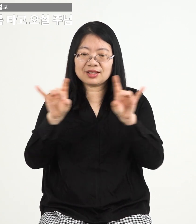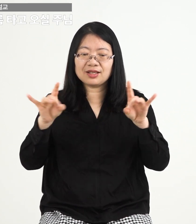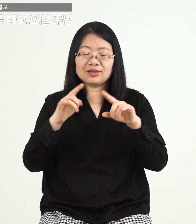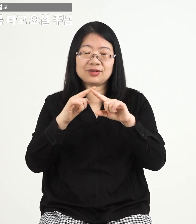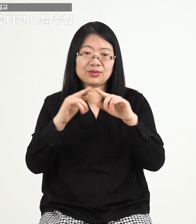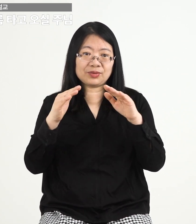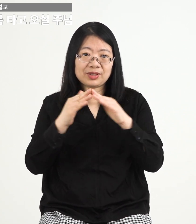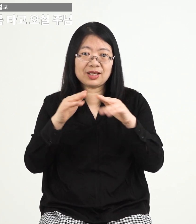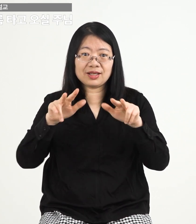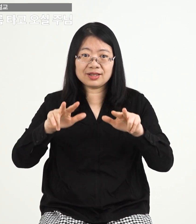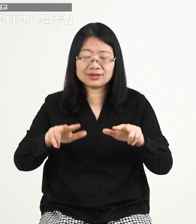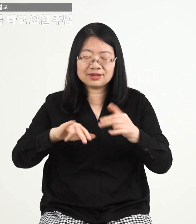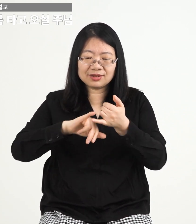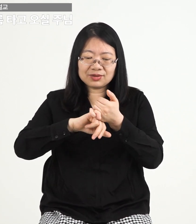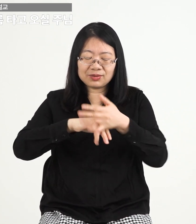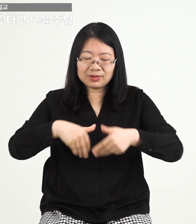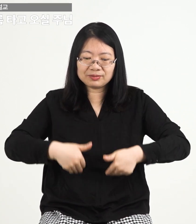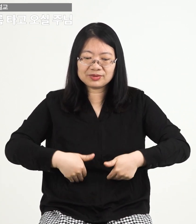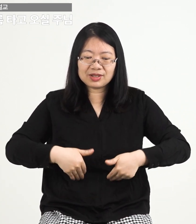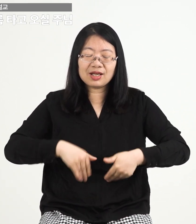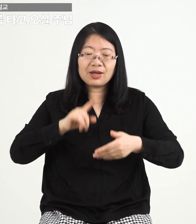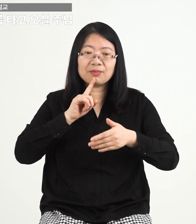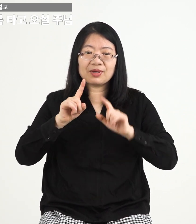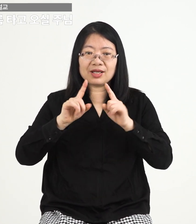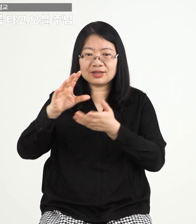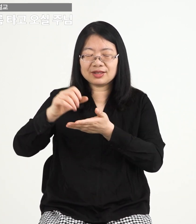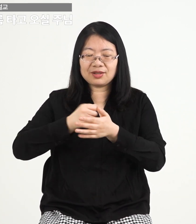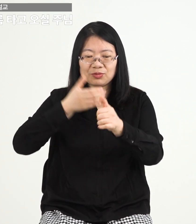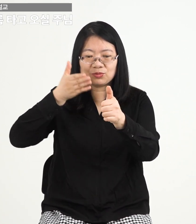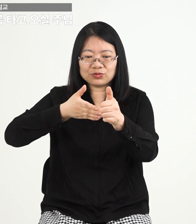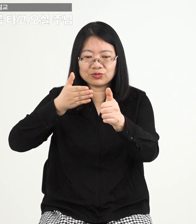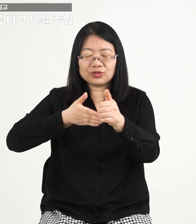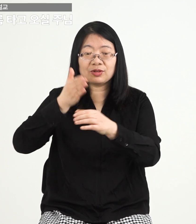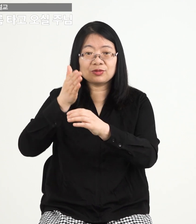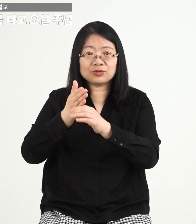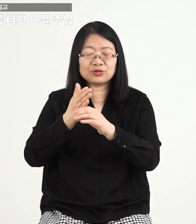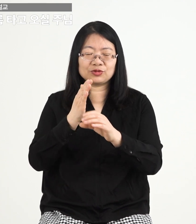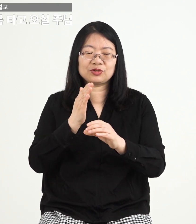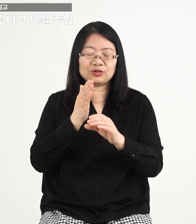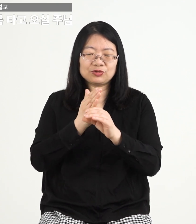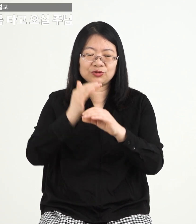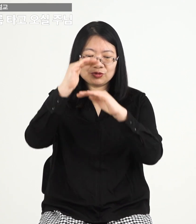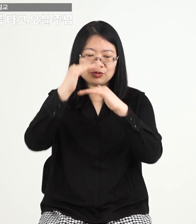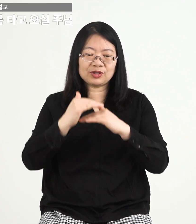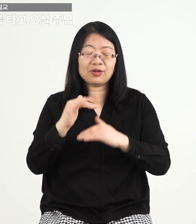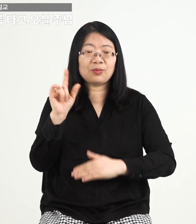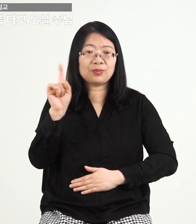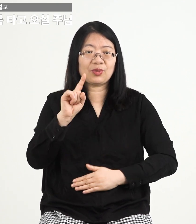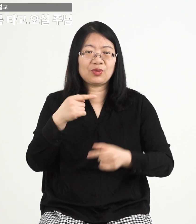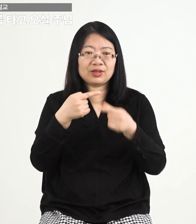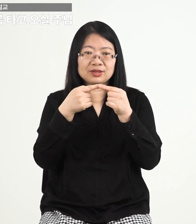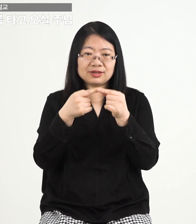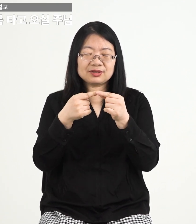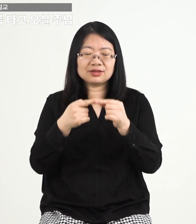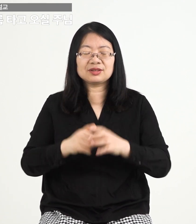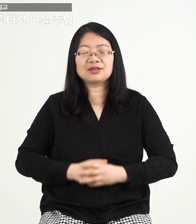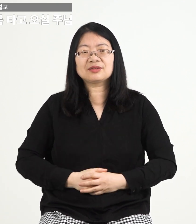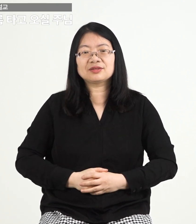이제 꼭 필요한 말씀으로 권고하시는데, 주된 내용이 첫째,